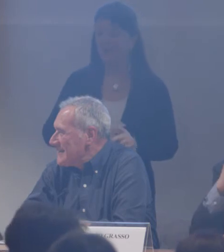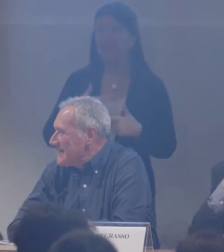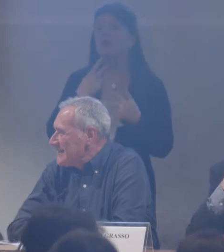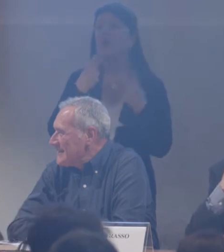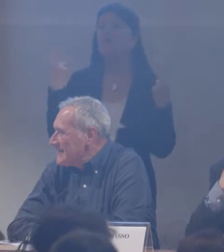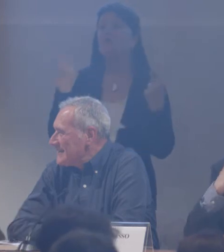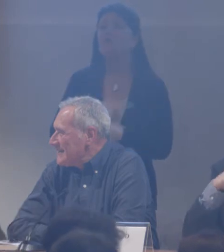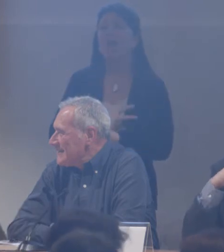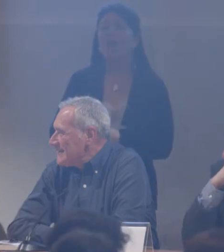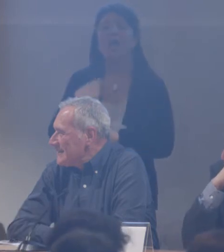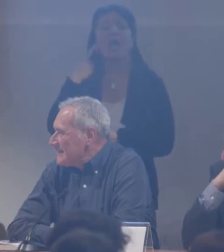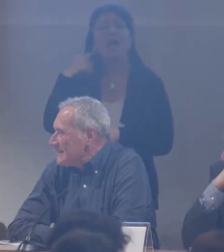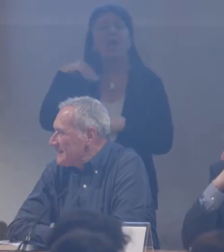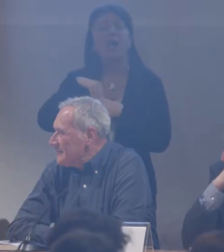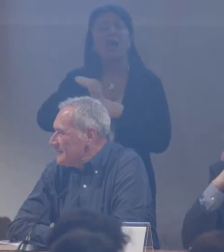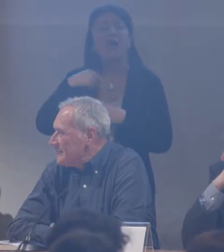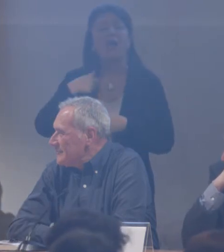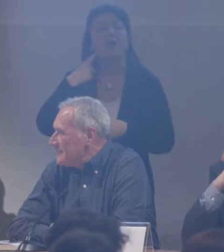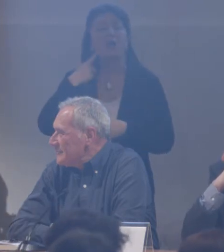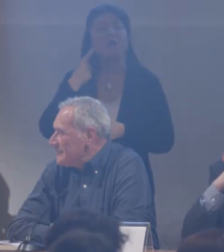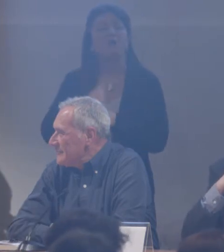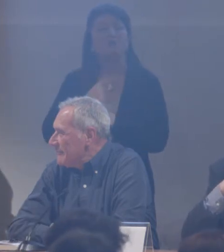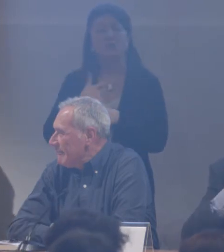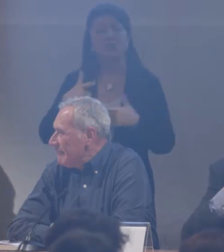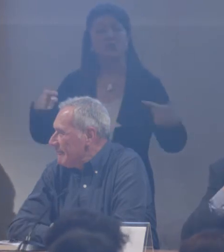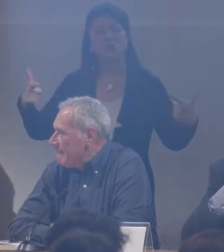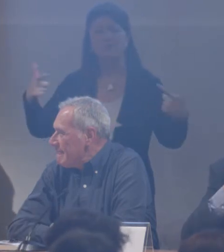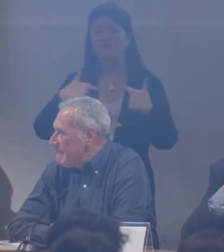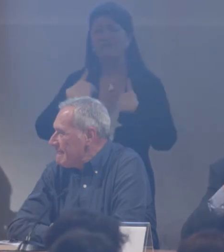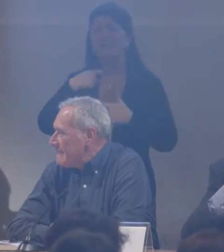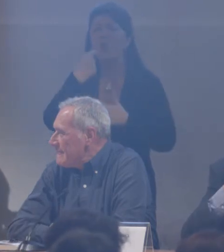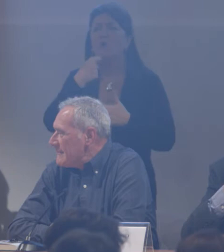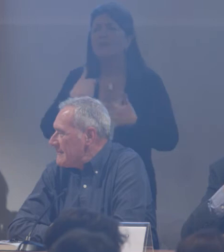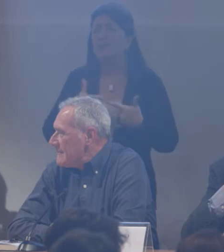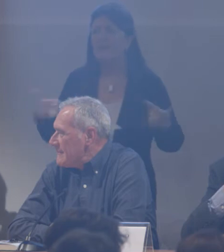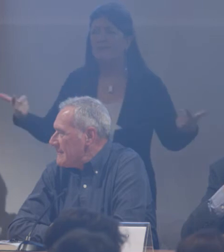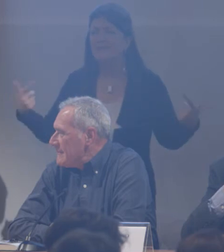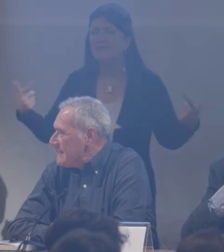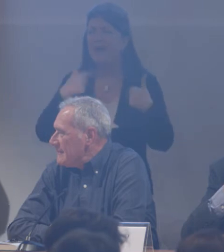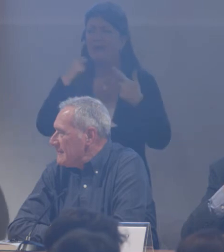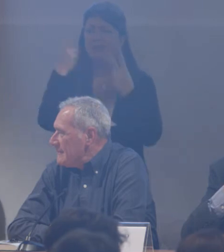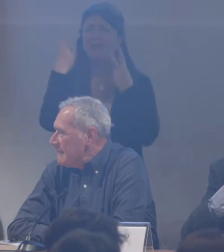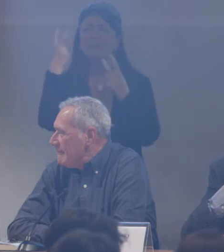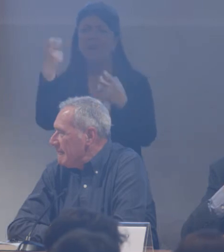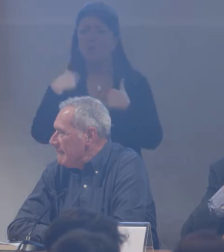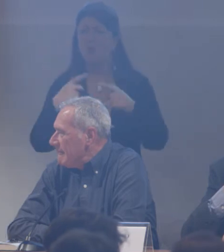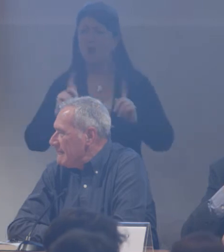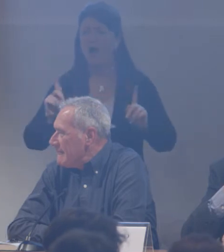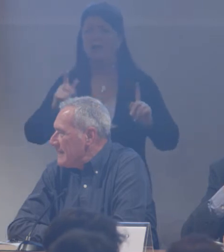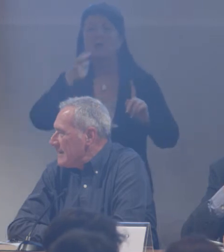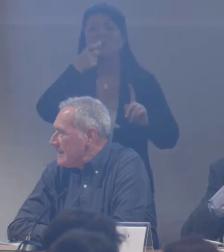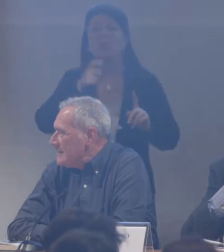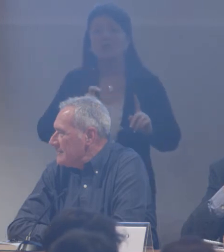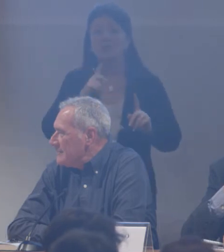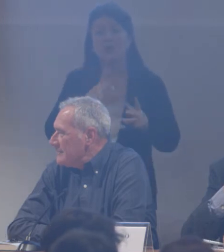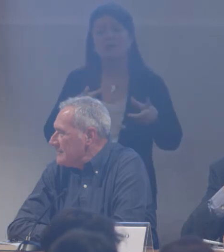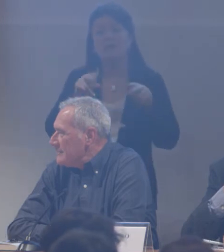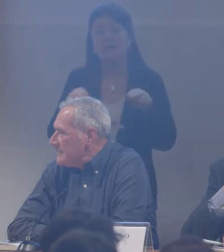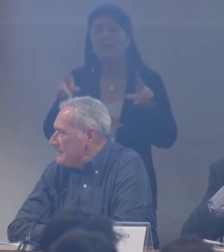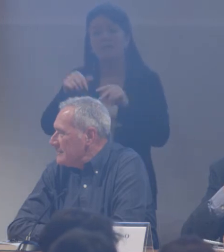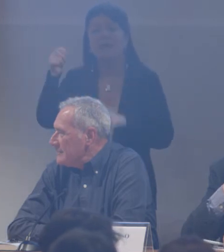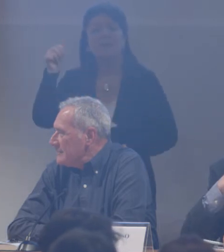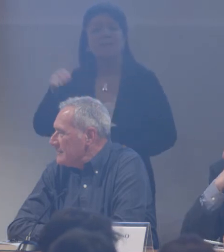si sentiva il bisogno, perché non ci interessava e non ci riguardava, perché, l'ho ripetuto mille volte, e nel film La mafia uccide